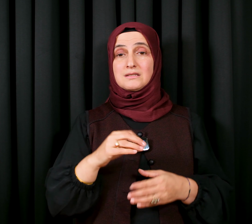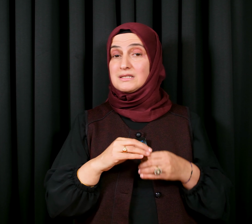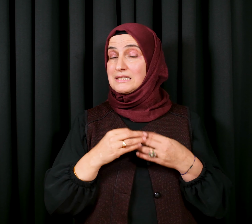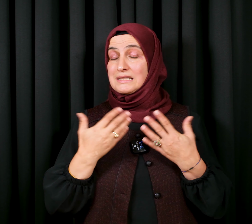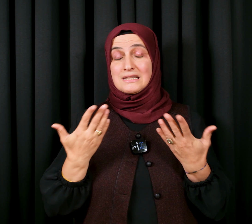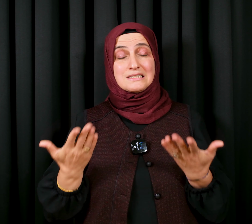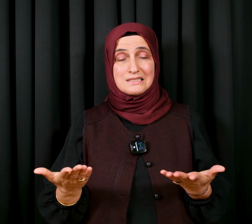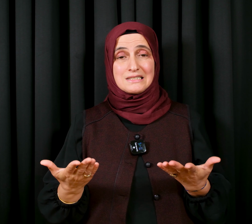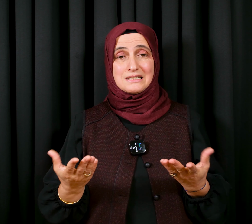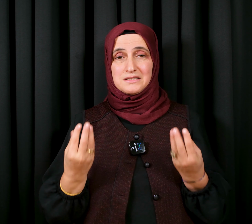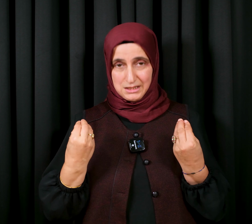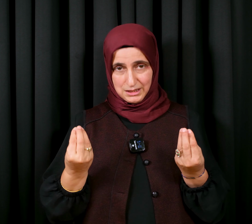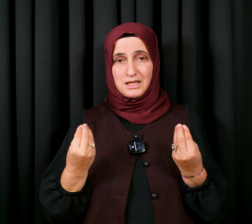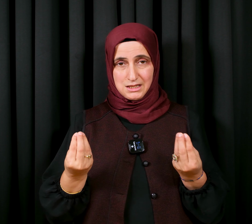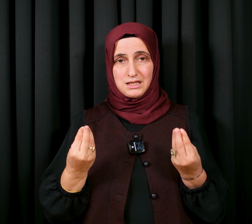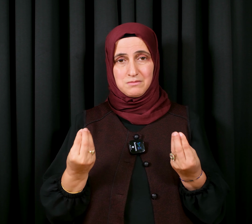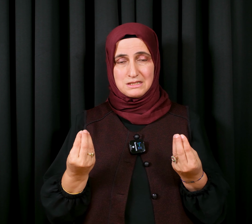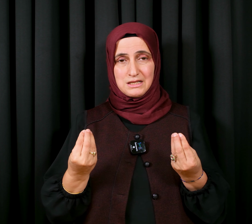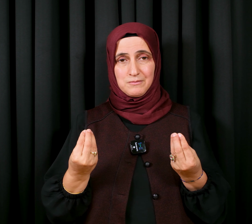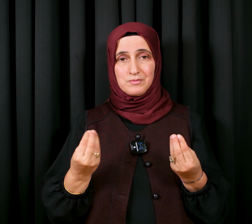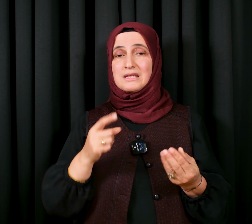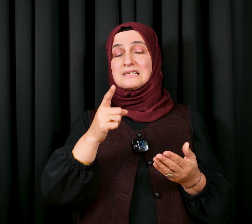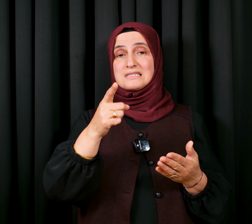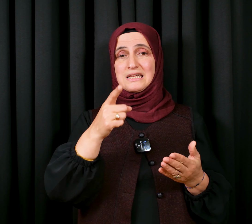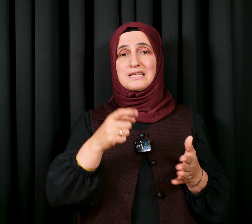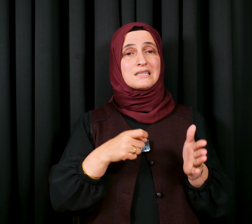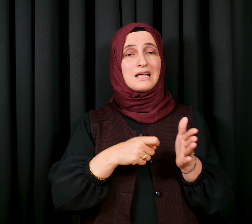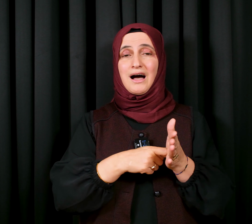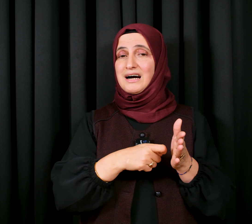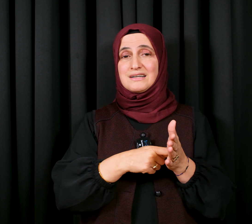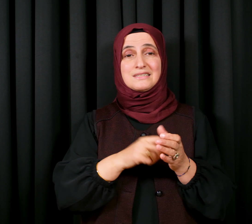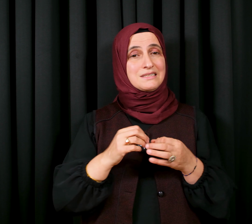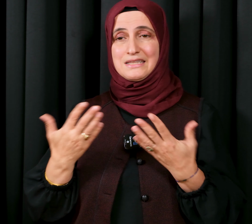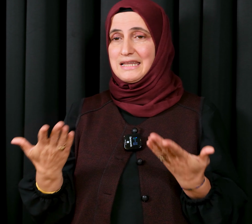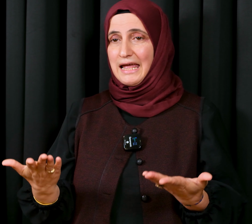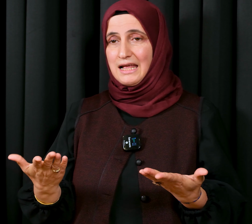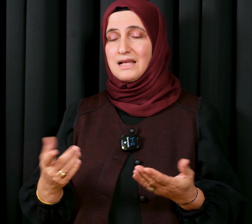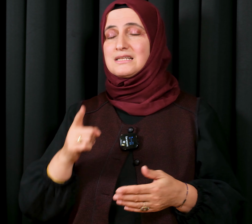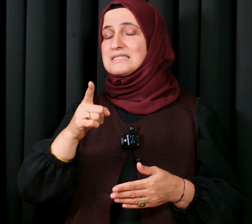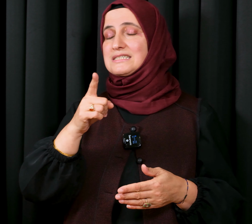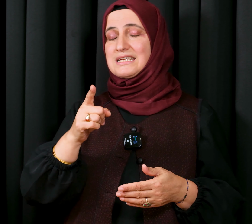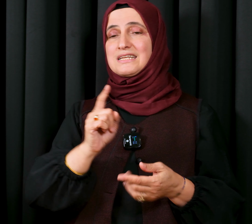nasılsın? İyi misin? Senin adın ne? Senin